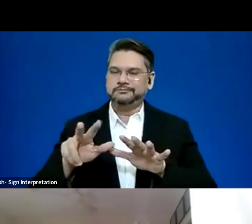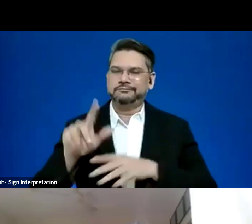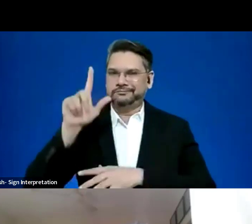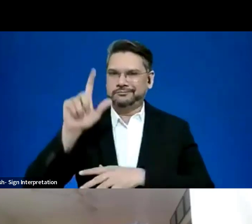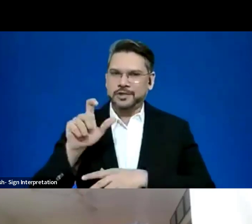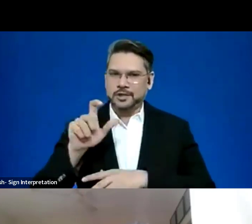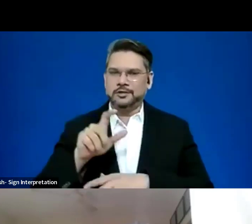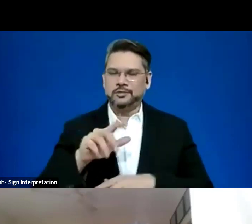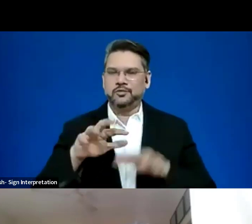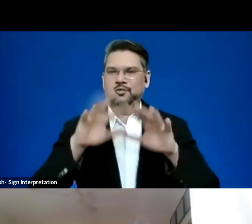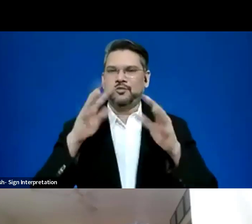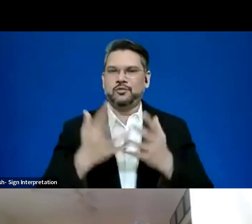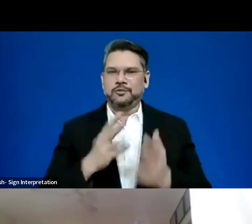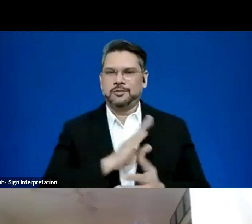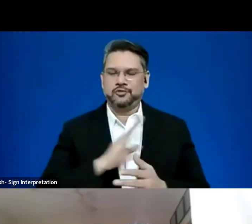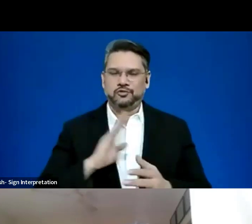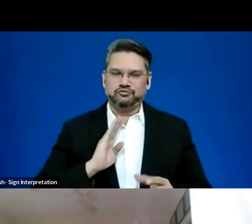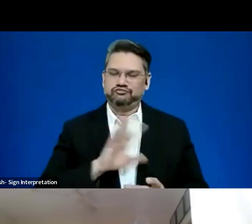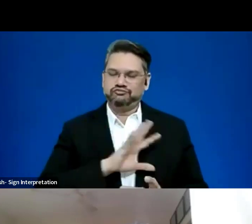而且他在